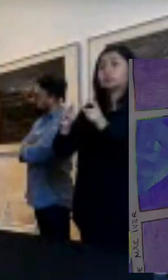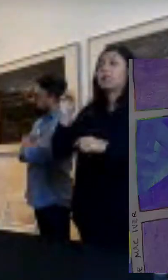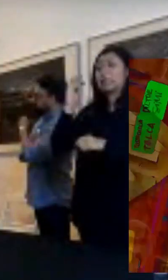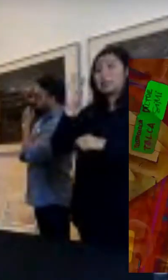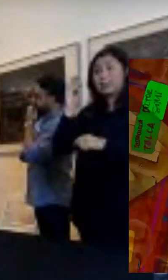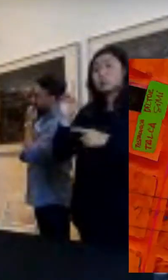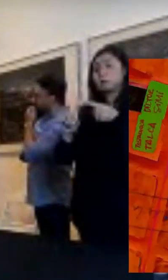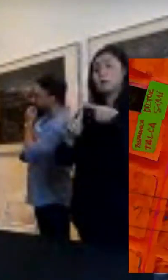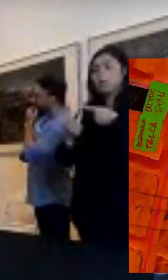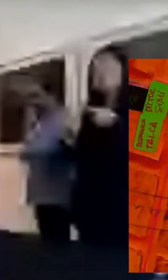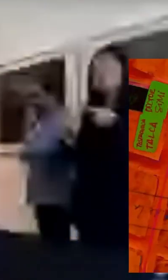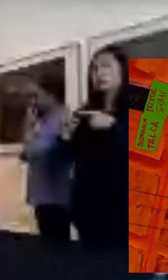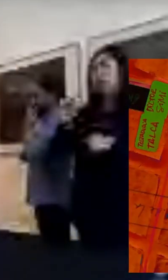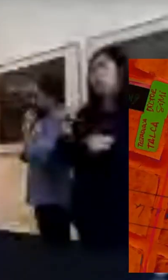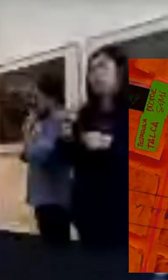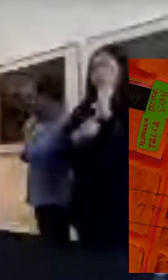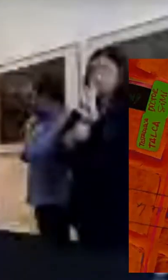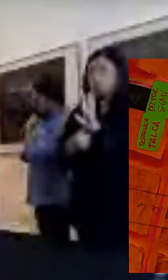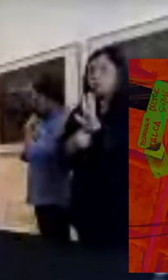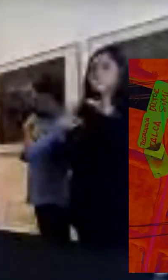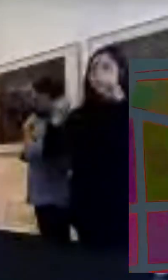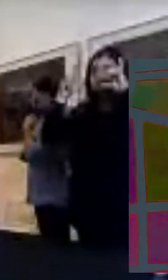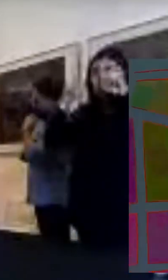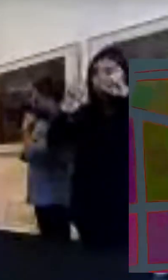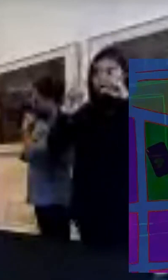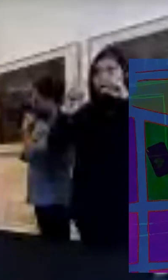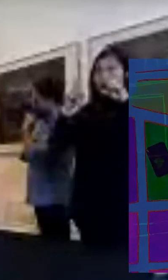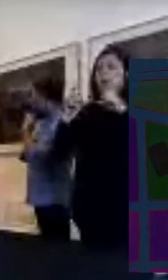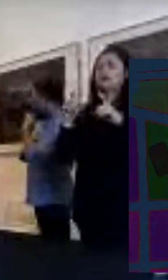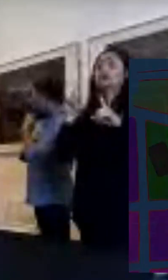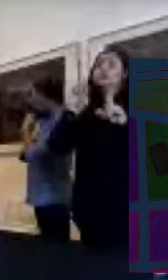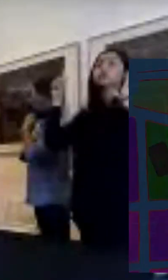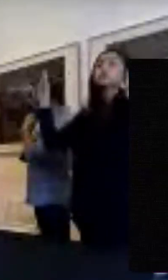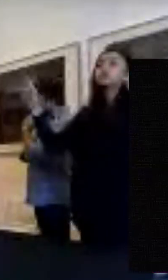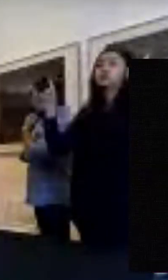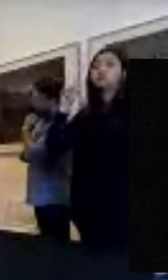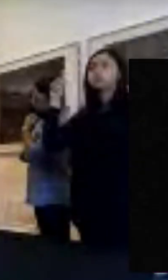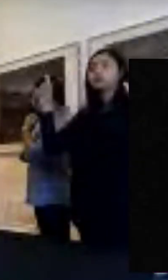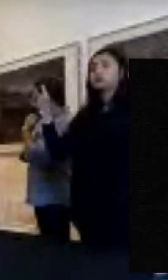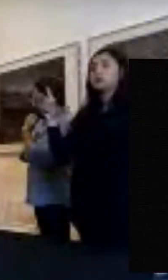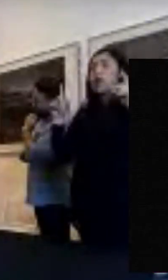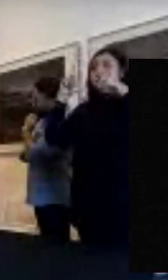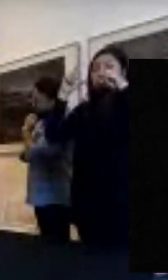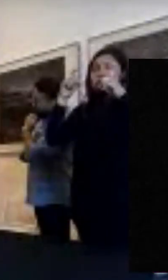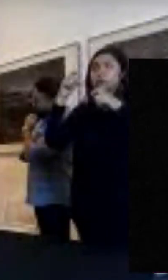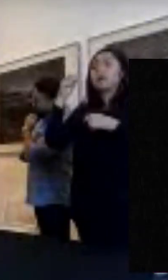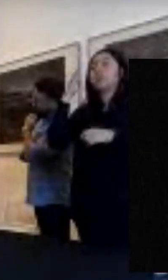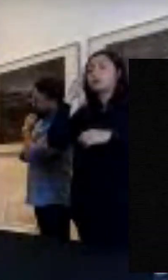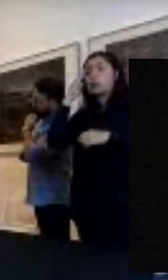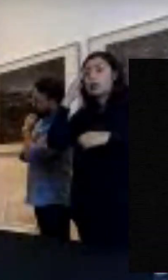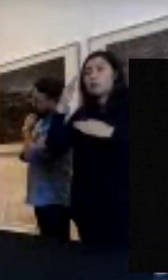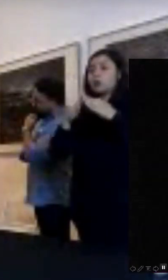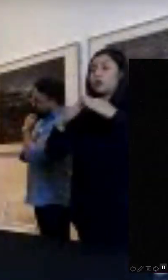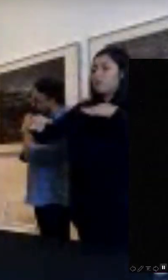como en imagen y en sonido lo que es este fotografía y memoria del barrio.